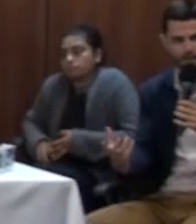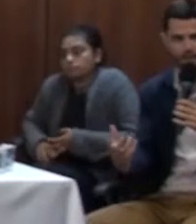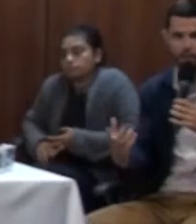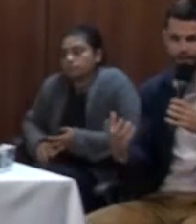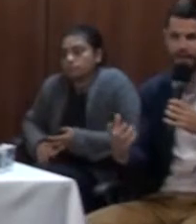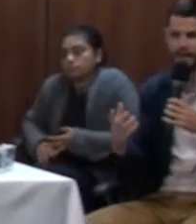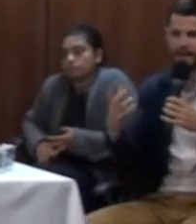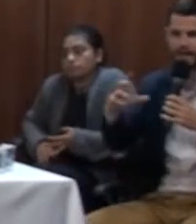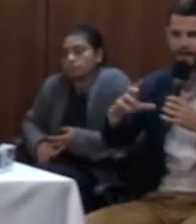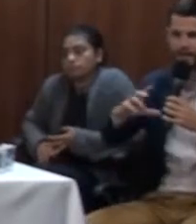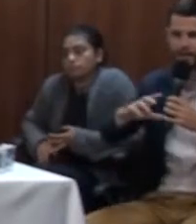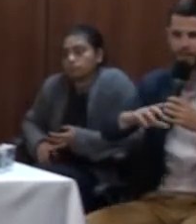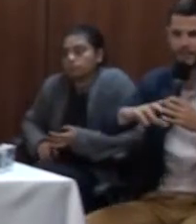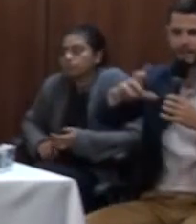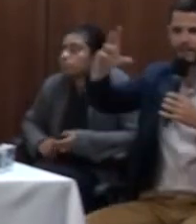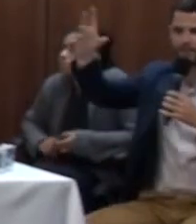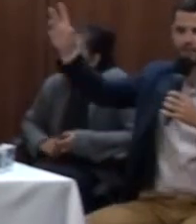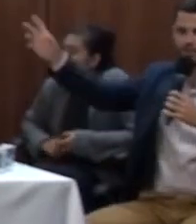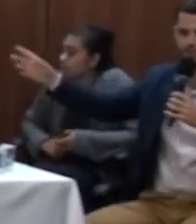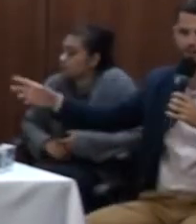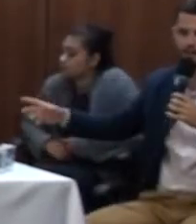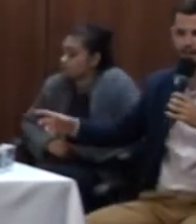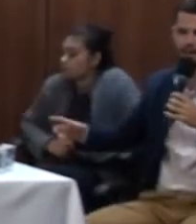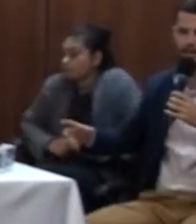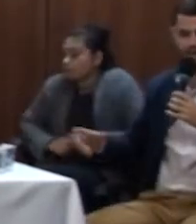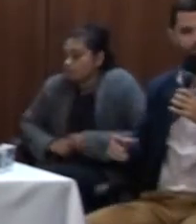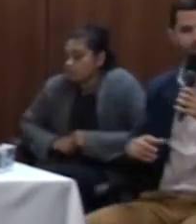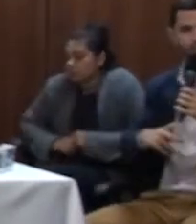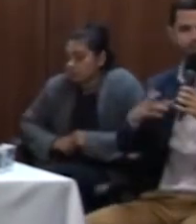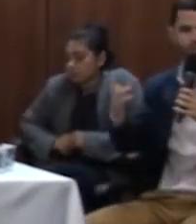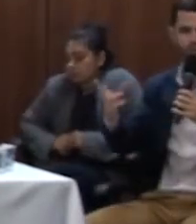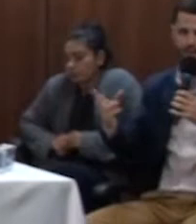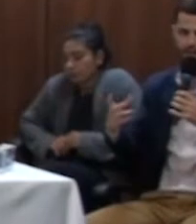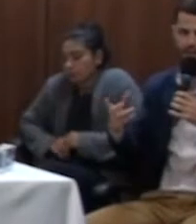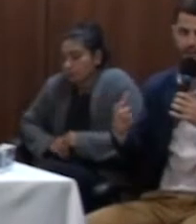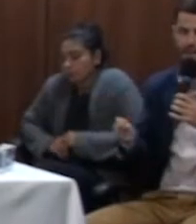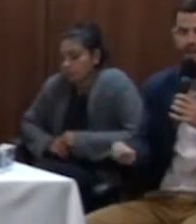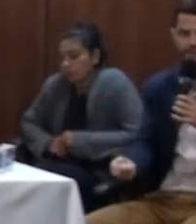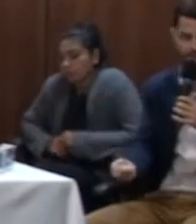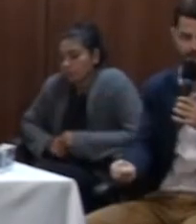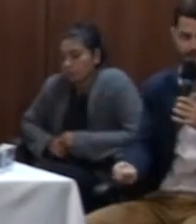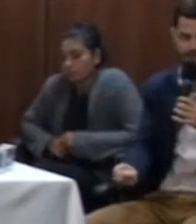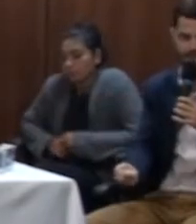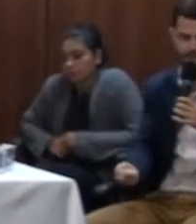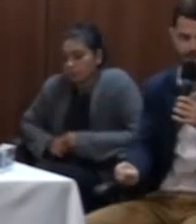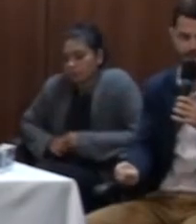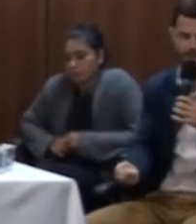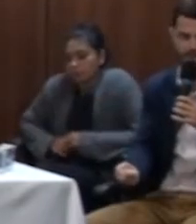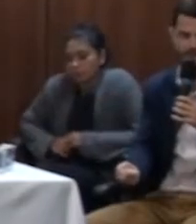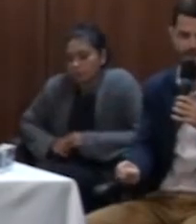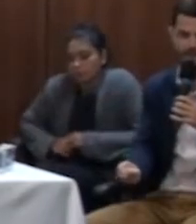problema. Porque, ok, a portaria define de uma maneira ampla o conteúdo, mas ela não define quem vai prestar